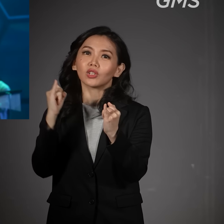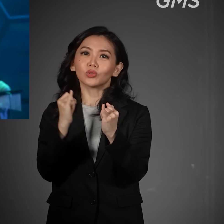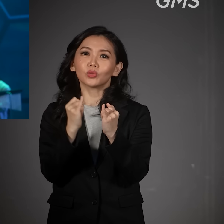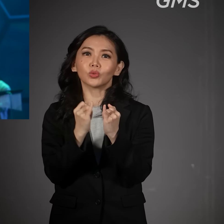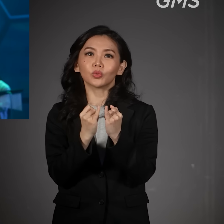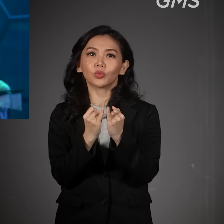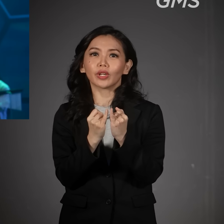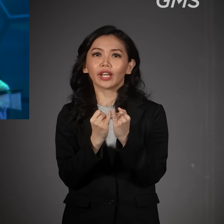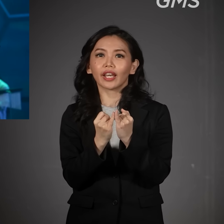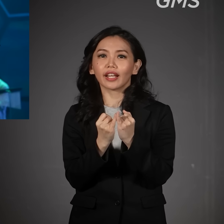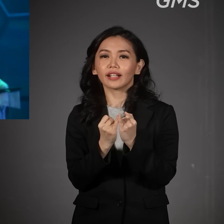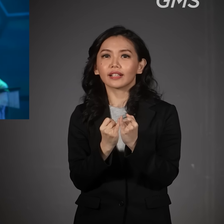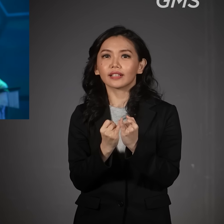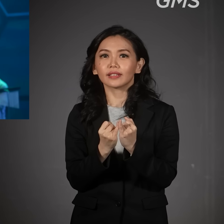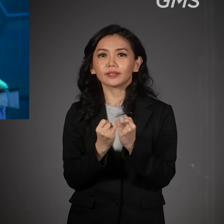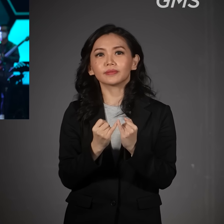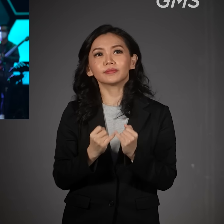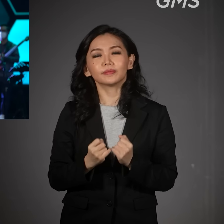Immanuel.